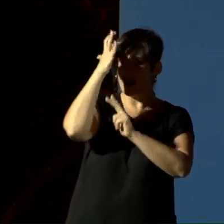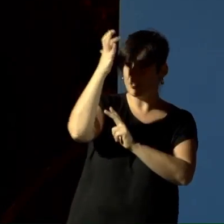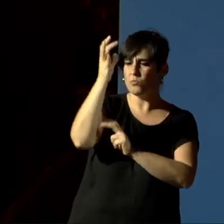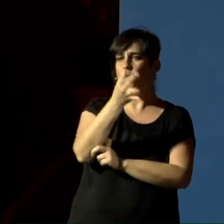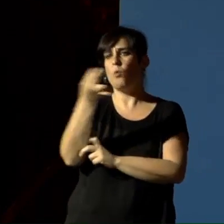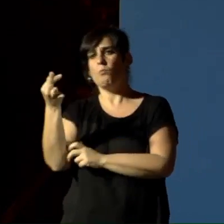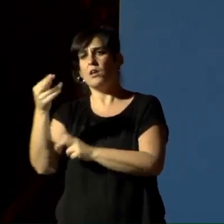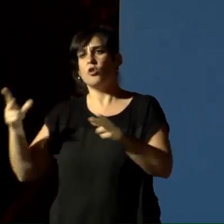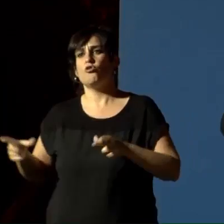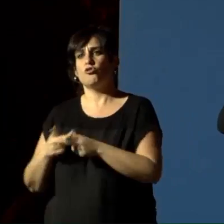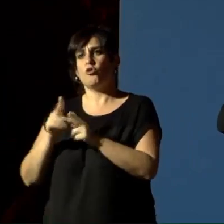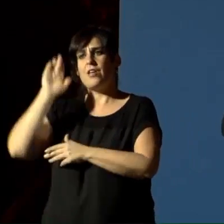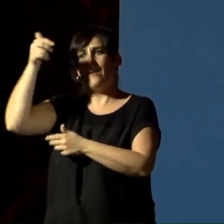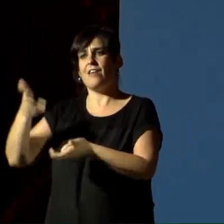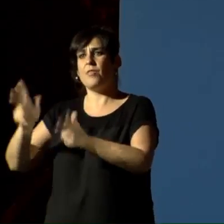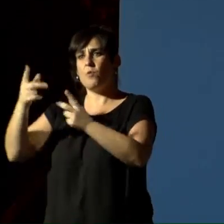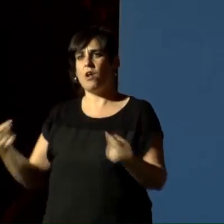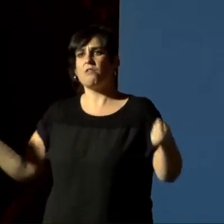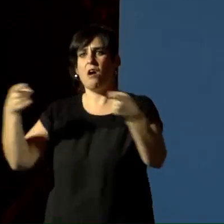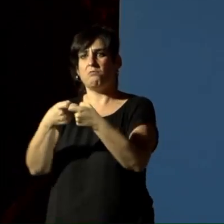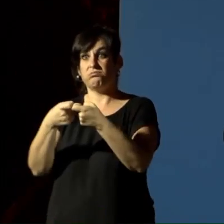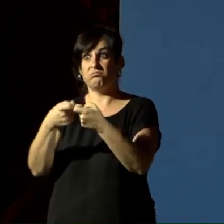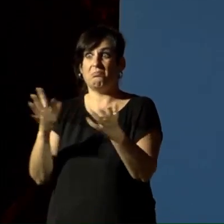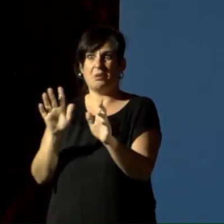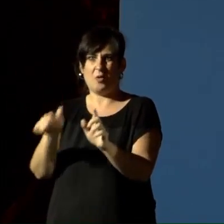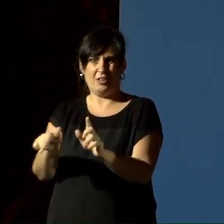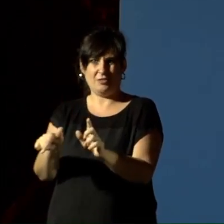socialdemocracia. Eso xa non o cree ninguén.